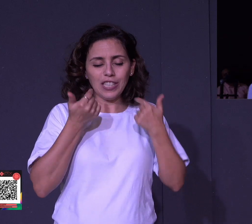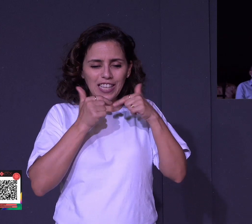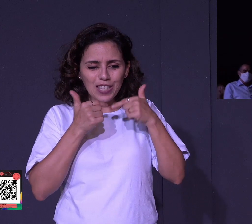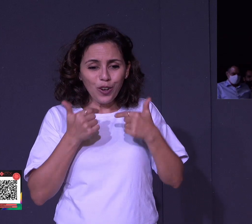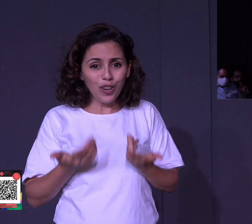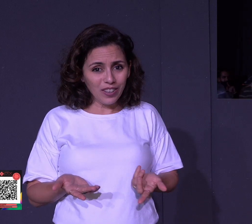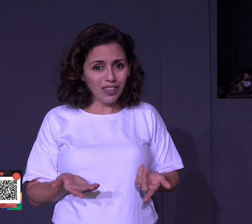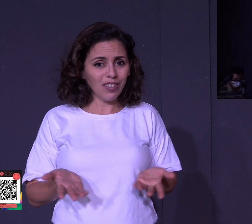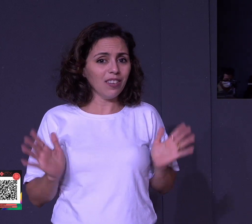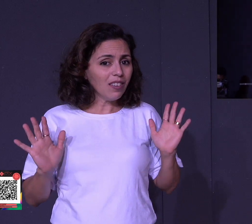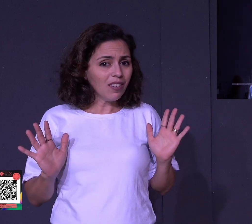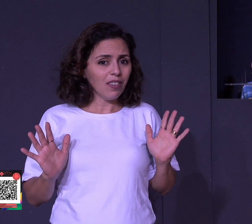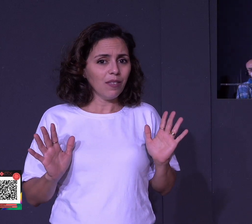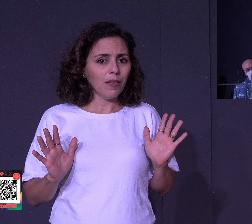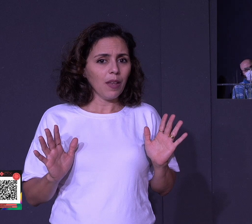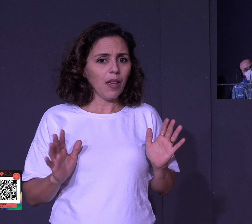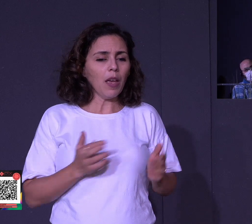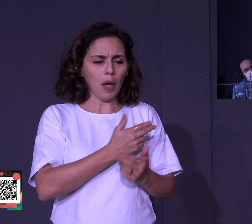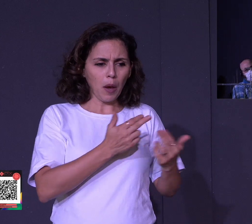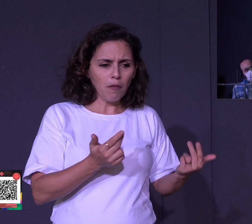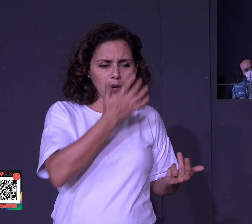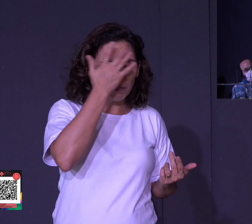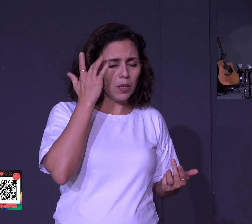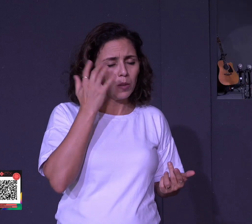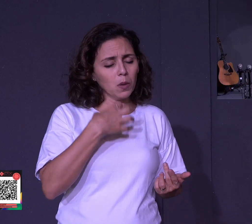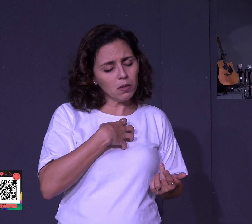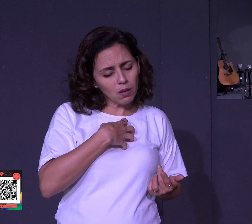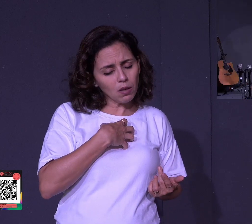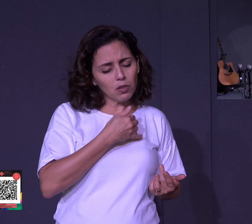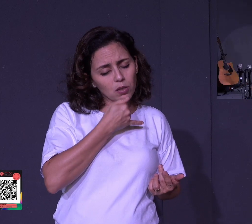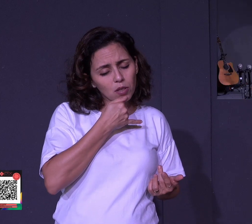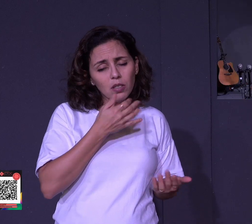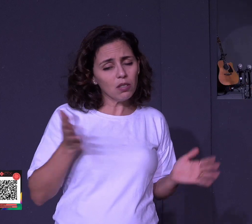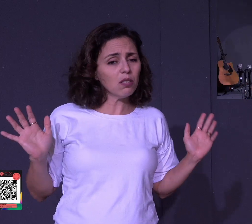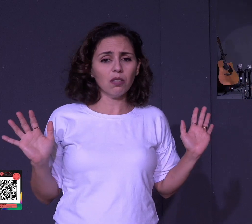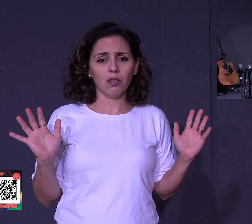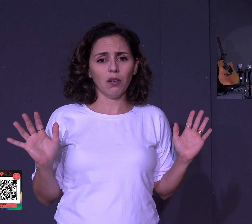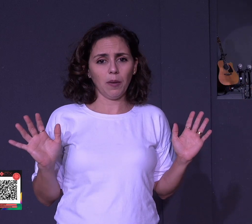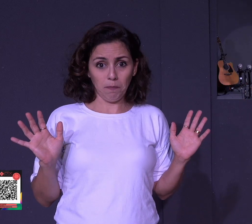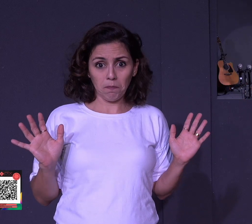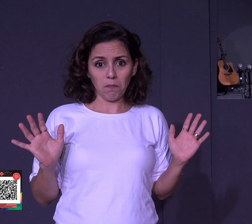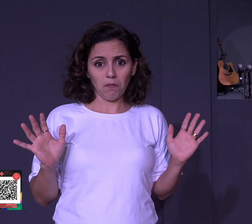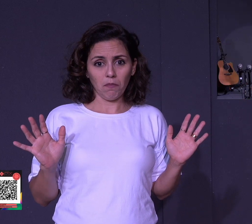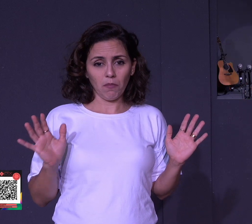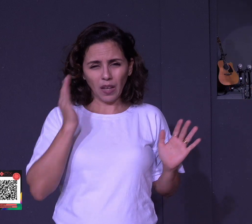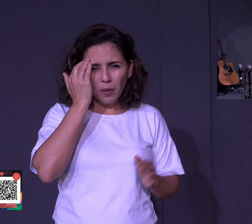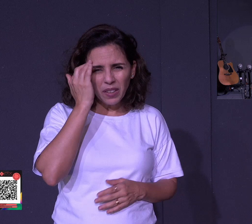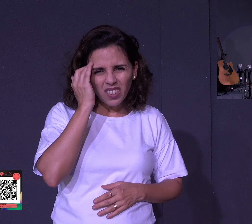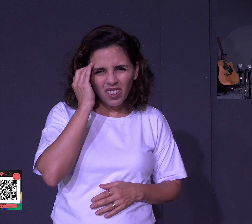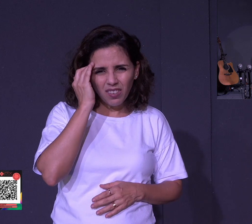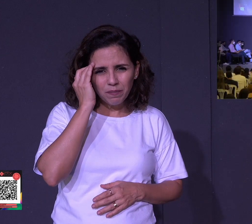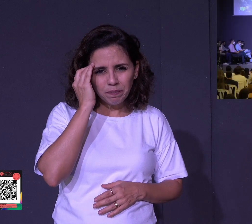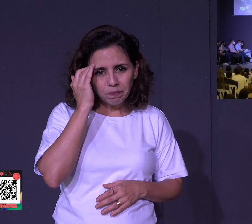É ou não é? Olha que coisa maravilhosa. Quem conheceu a mente do Senhor para que possa instruí-lo? Paulo